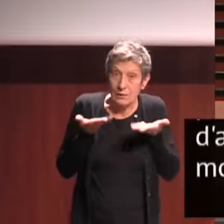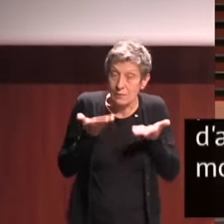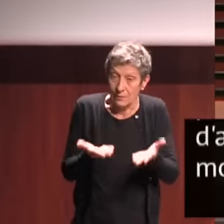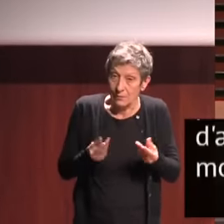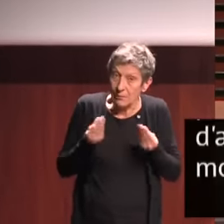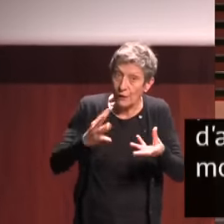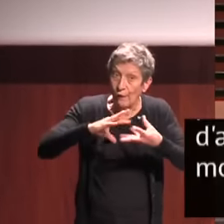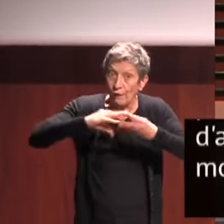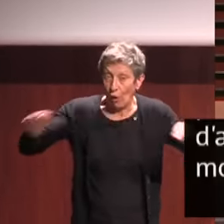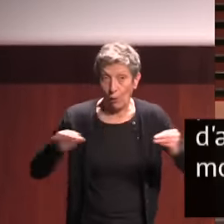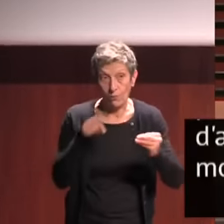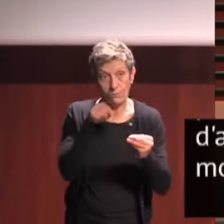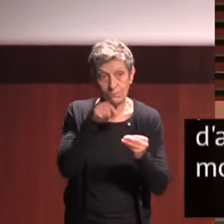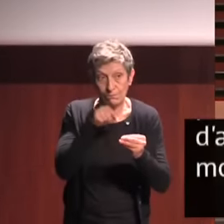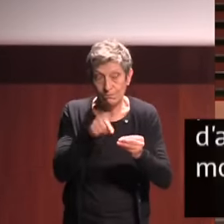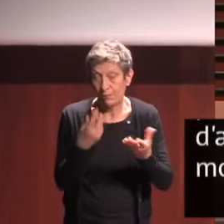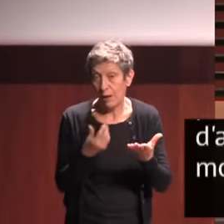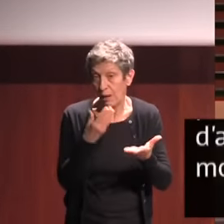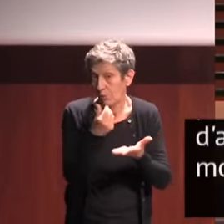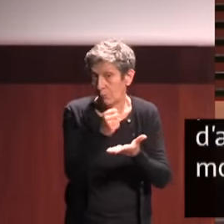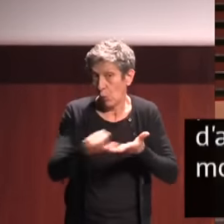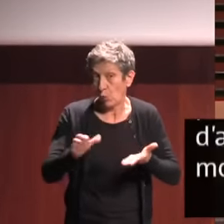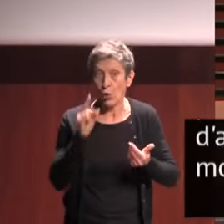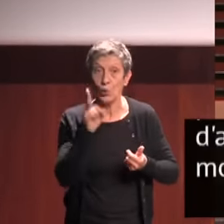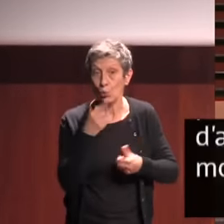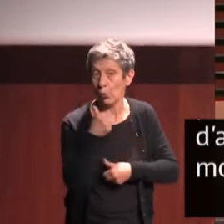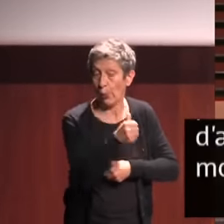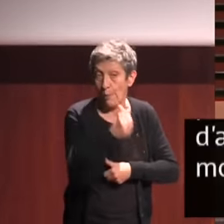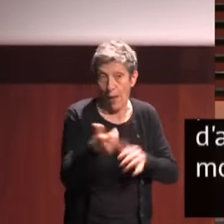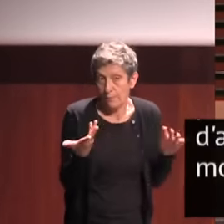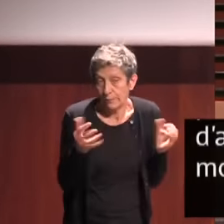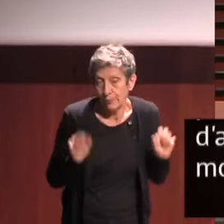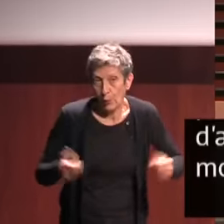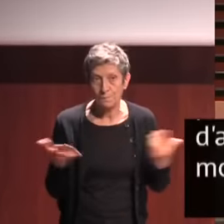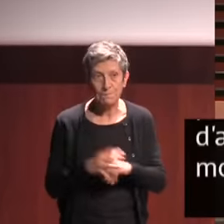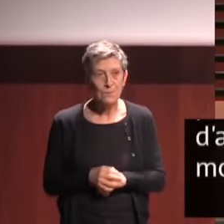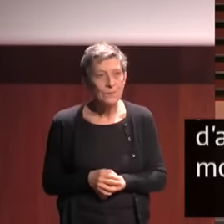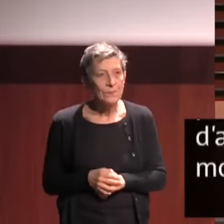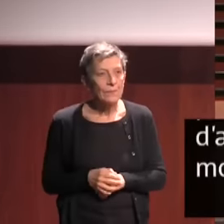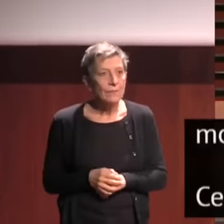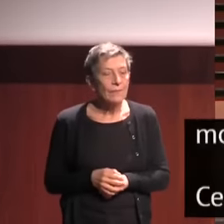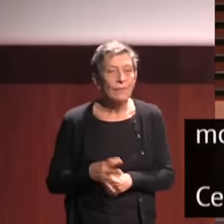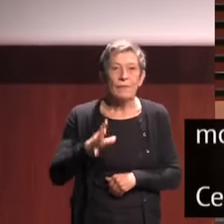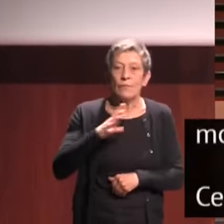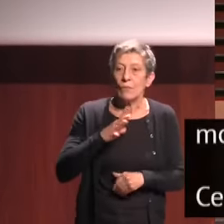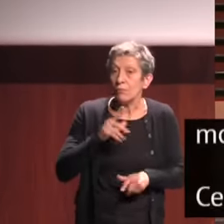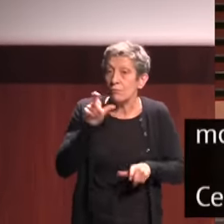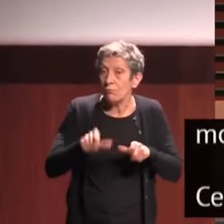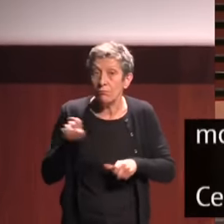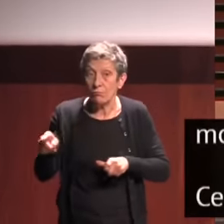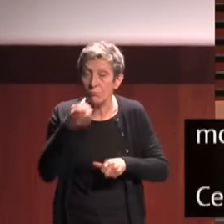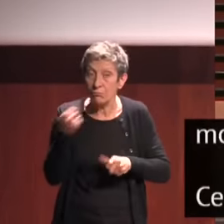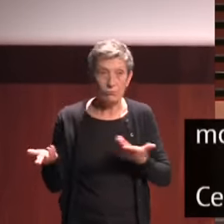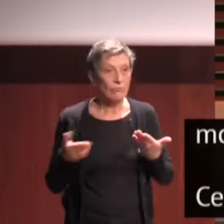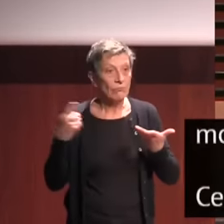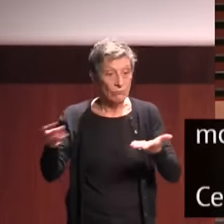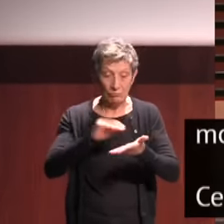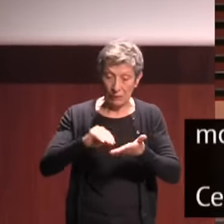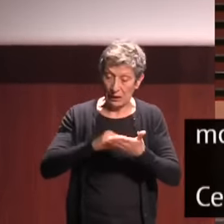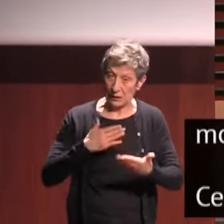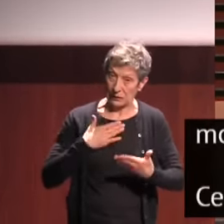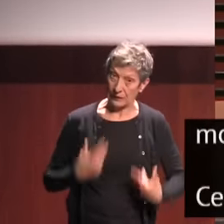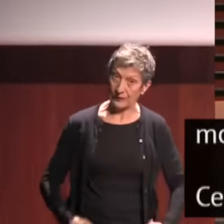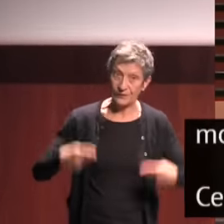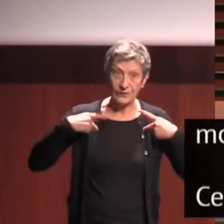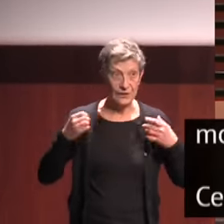mis en acte par les auteurs sourds. Certaines autobiographies montrent qu'écrire sa vie, quand on a été déclaré incapable de le faire,